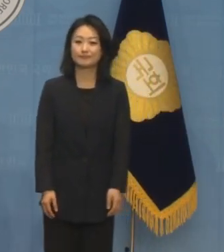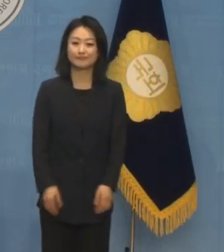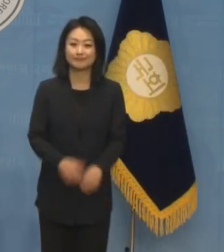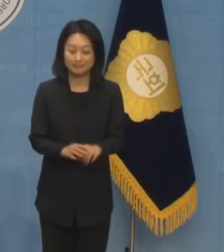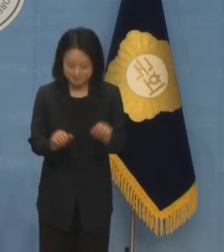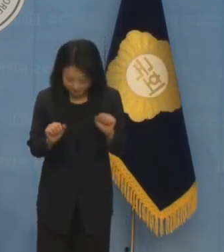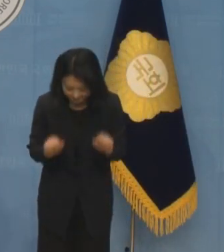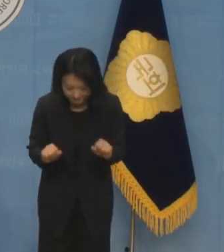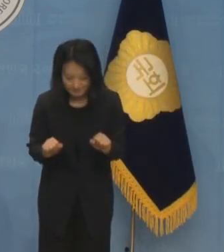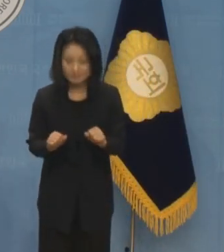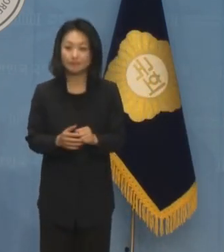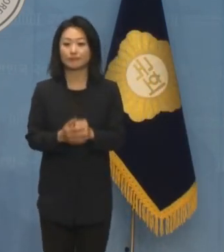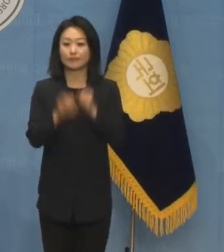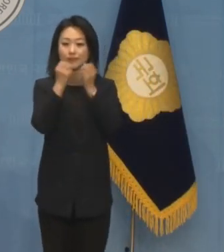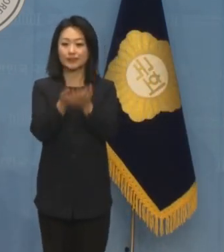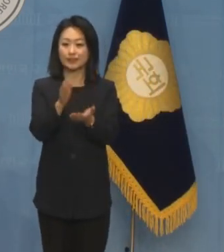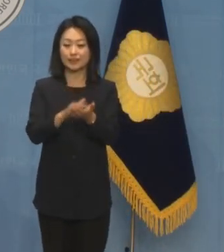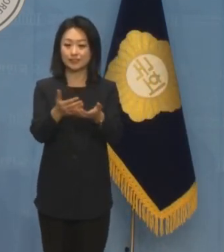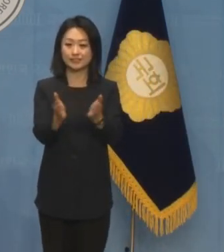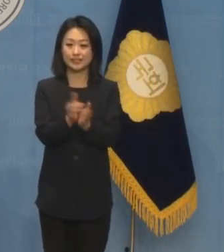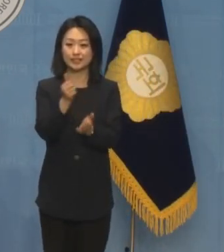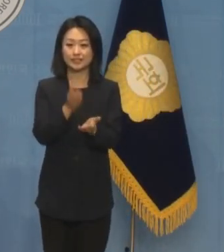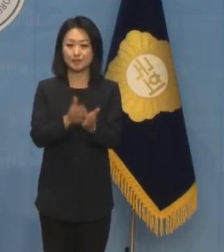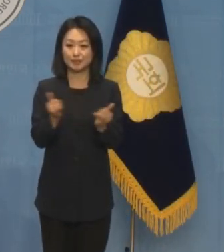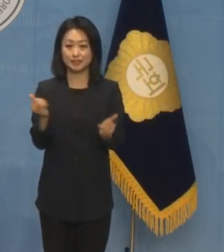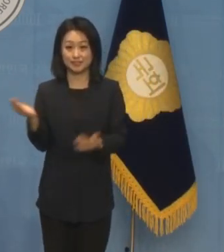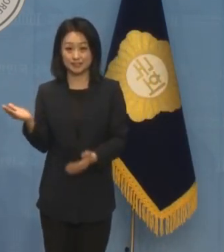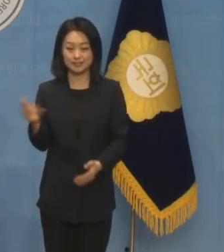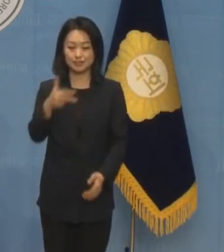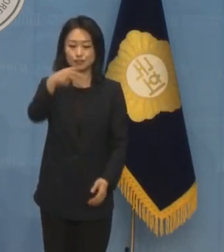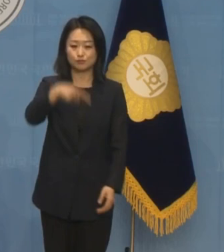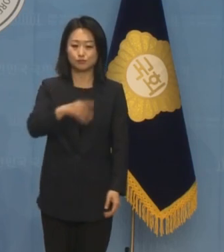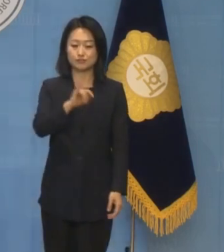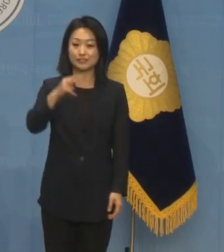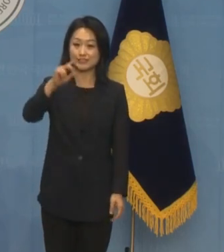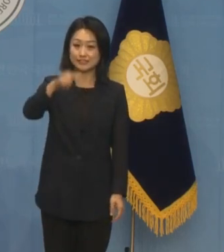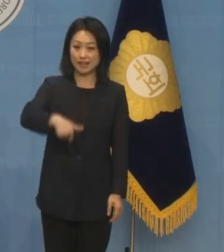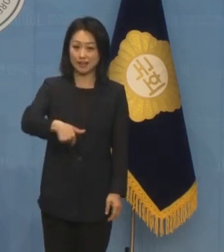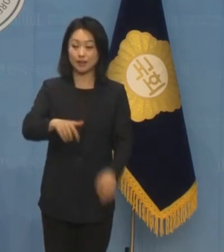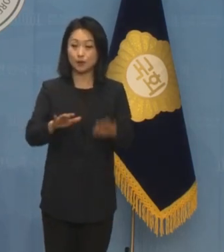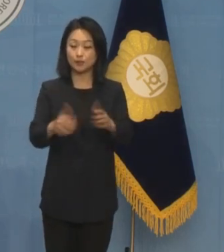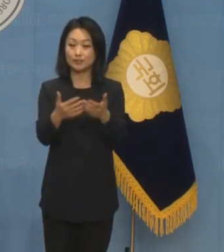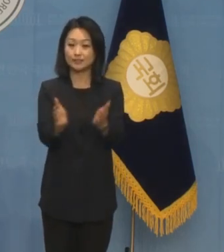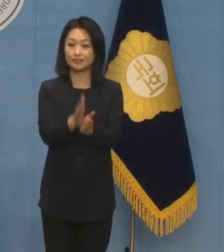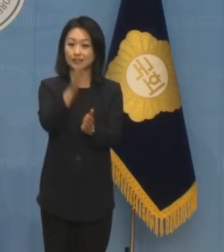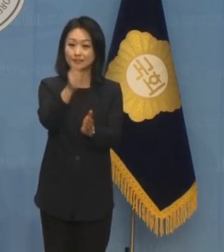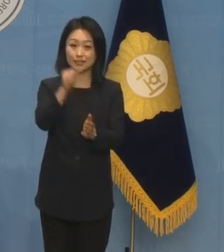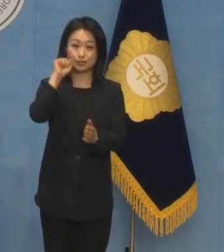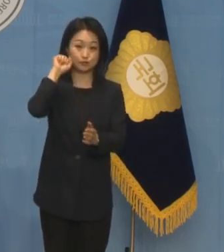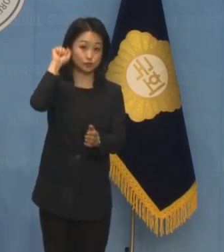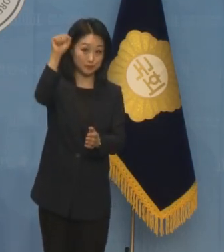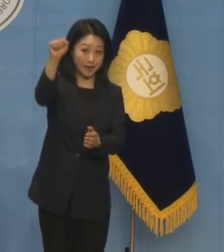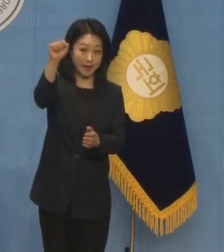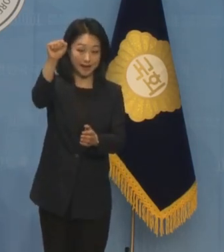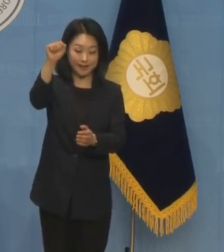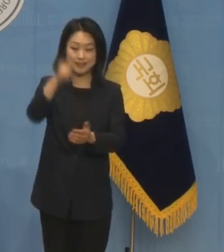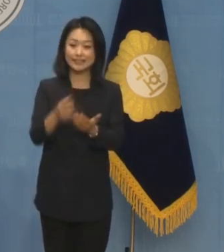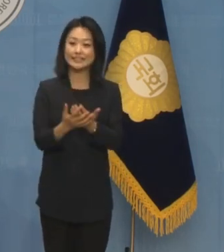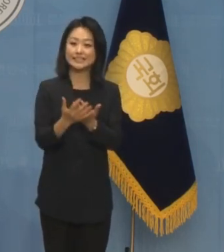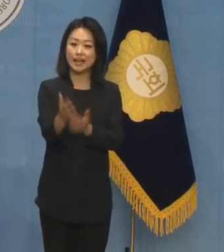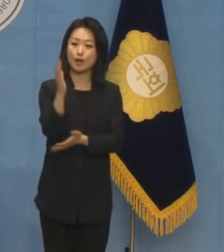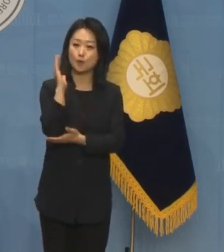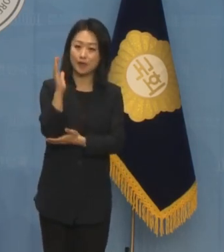네, 안녕하십니까. 개혁신당 대변인 주희삭입니다. 오늘 저희 개혁신당 전당대회 출마하는 후보자